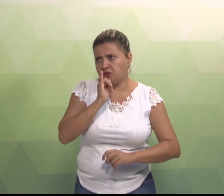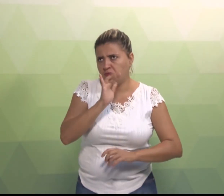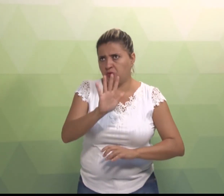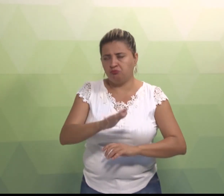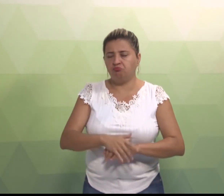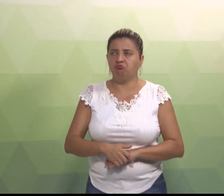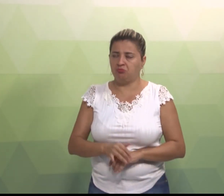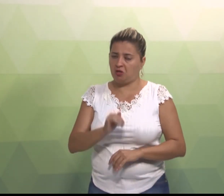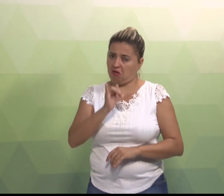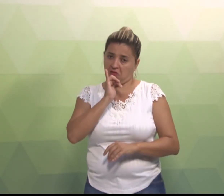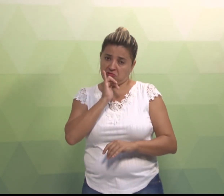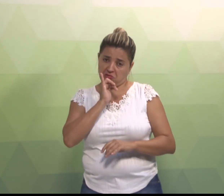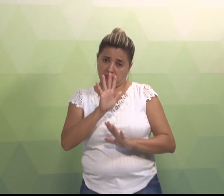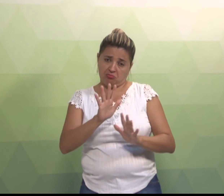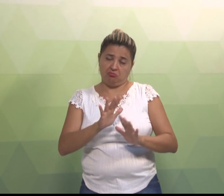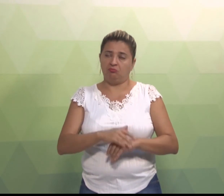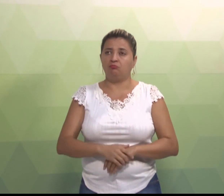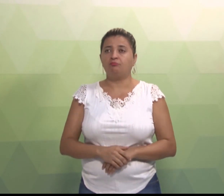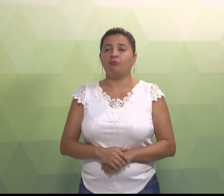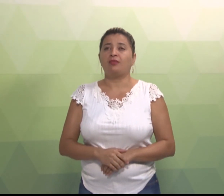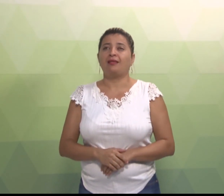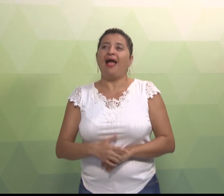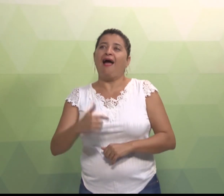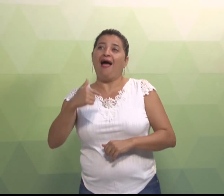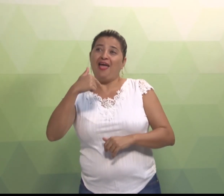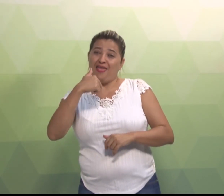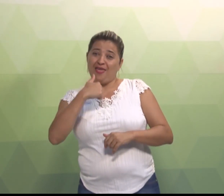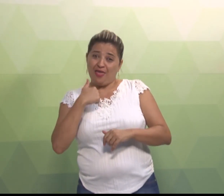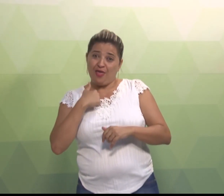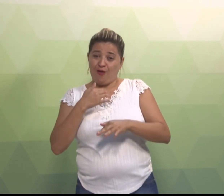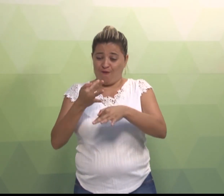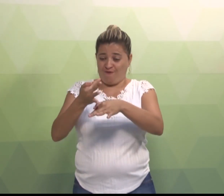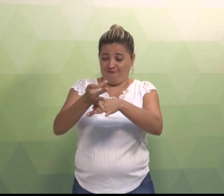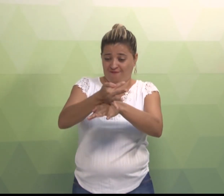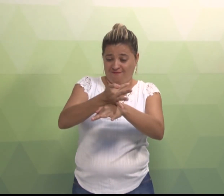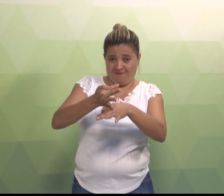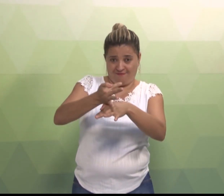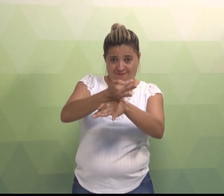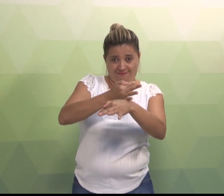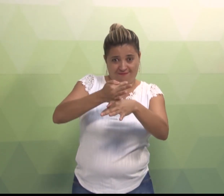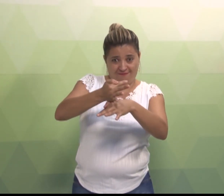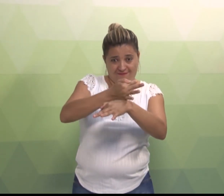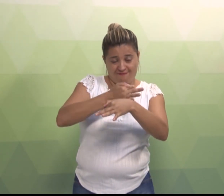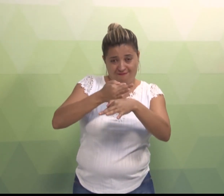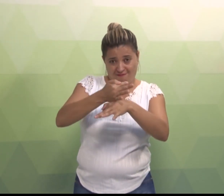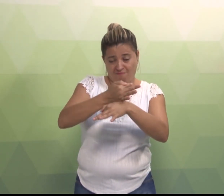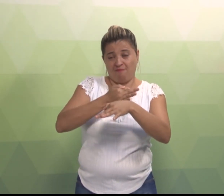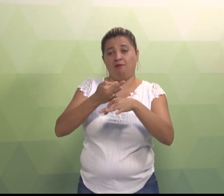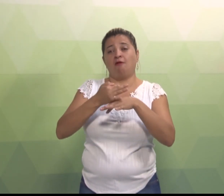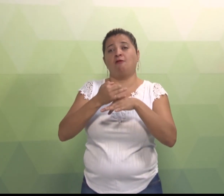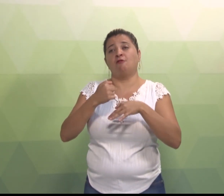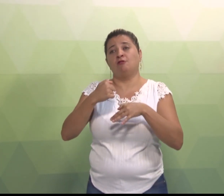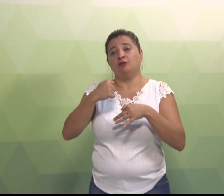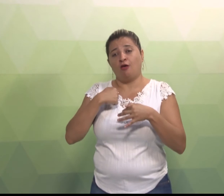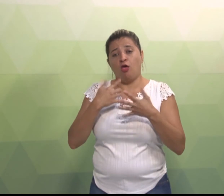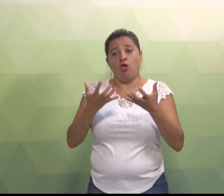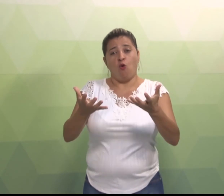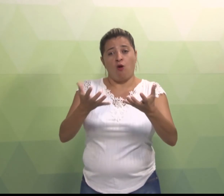por exemplo, fazer dessa forma. Eu, por exemplo, nas férias, eu